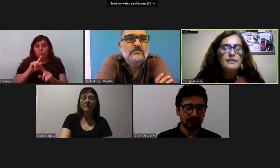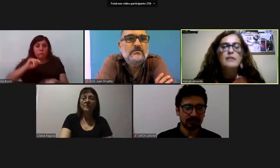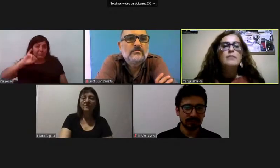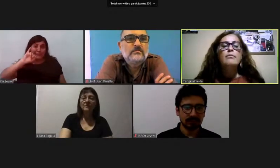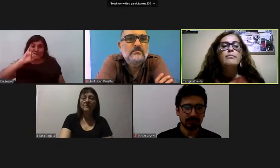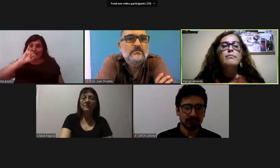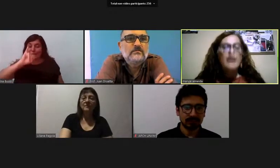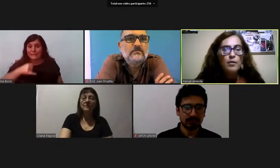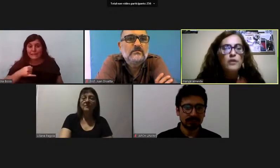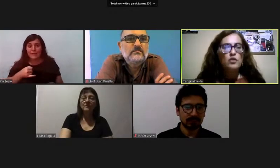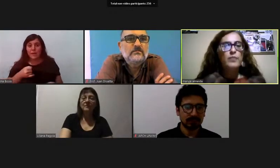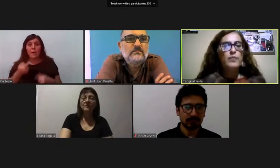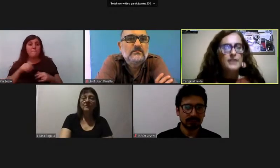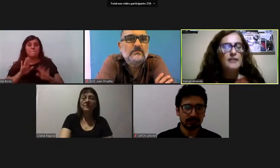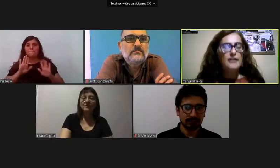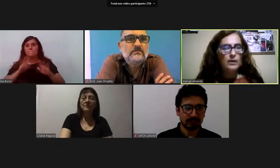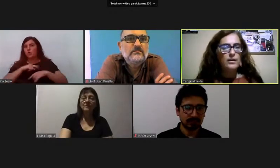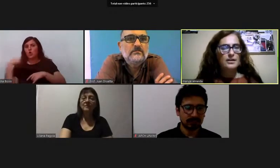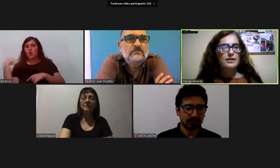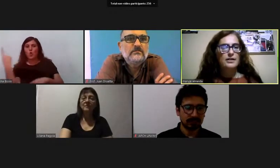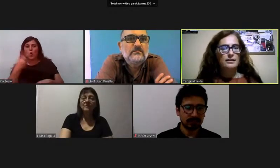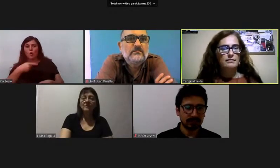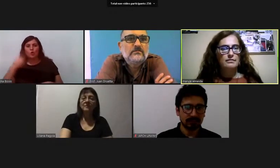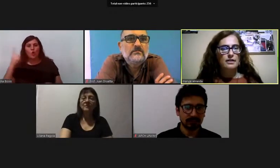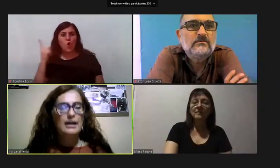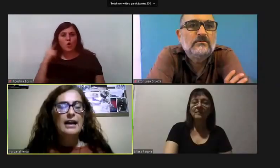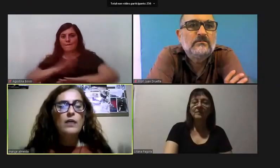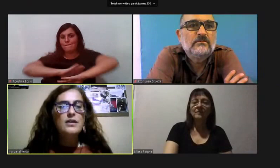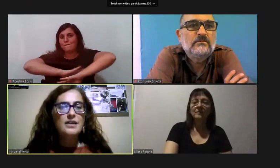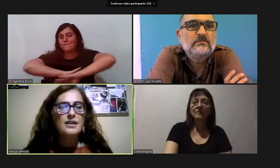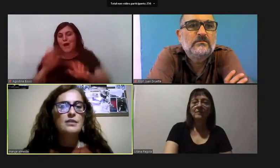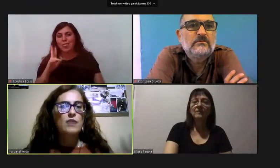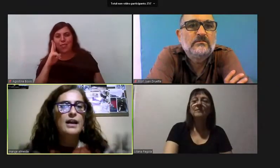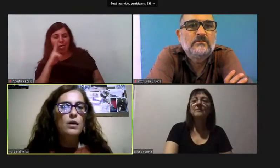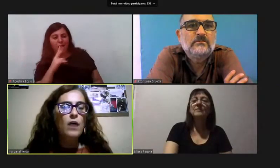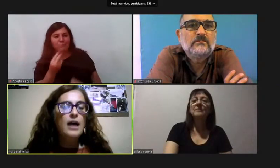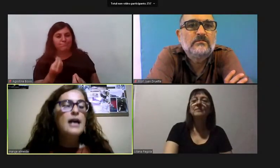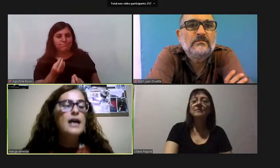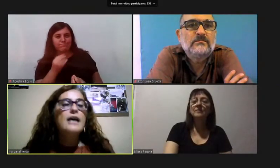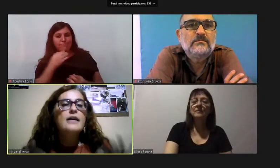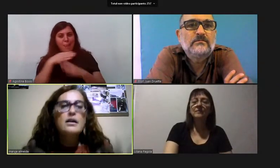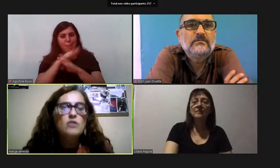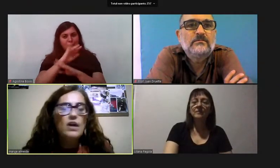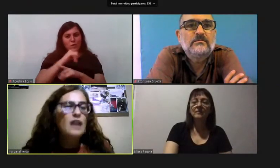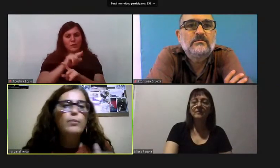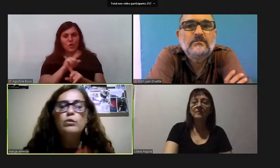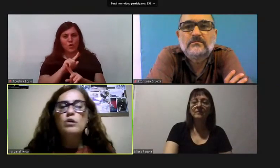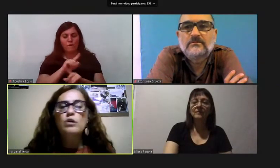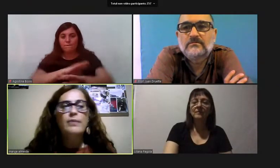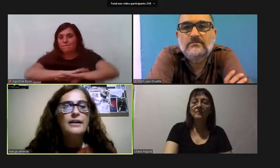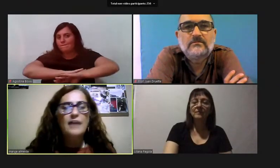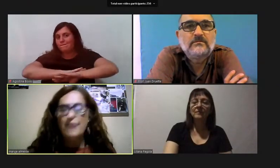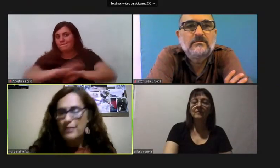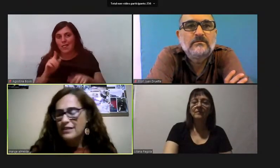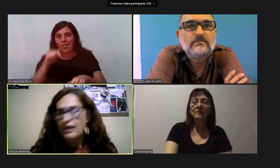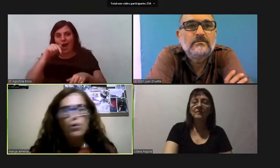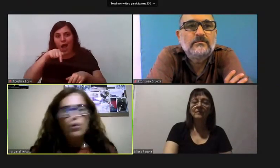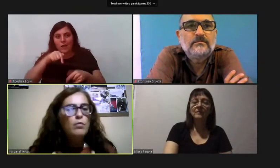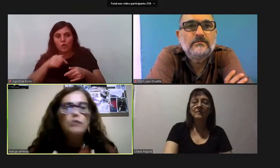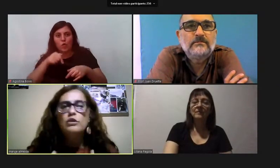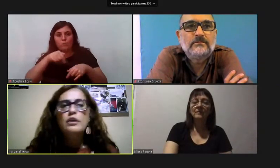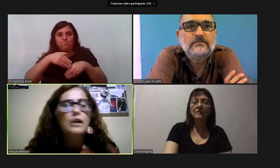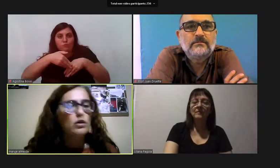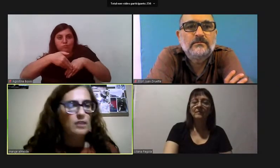es, paremos de sospechar de la lengua de señas, ¿sí? La lengua de señas es una lengua y eso es el punto de partida para pensar